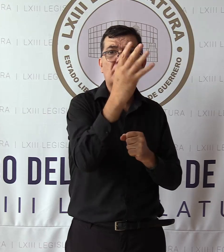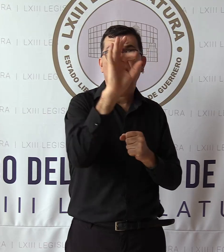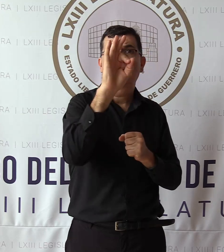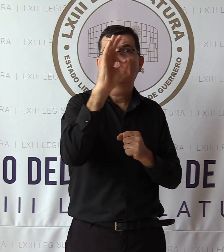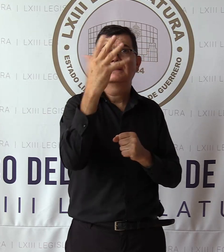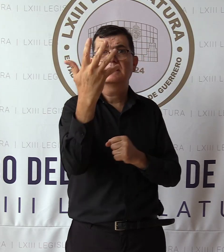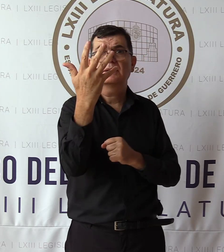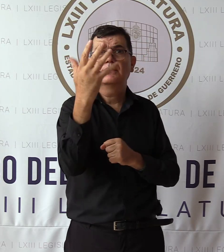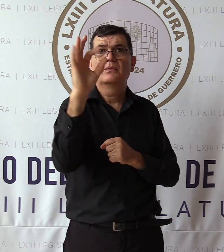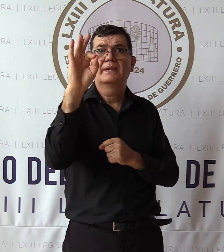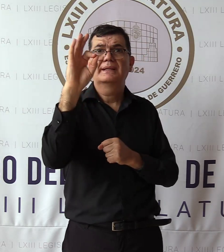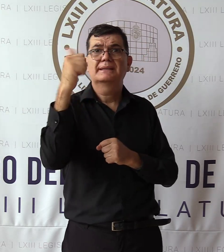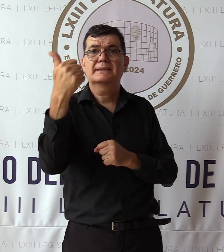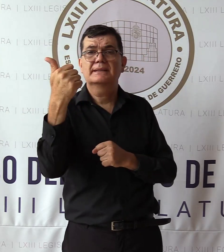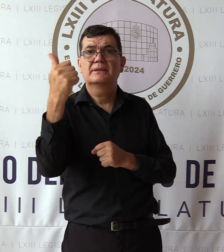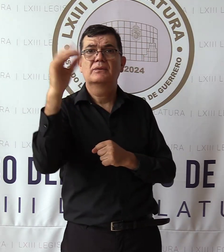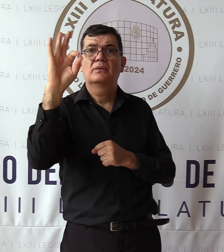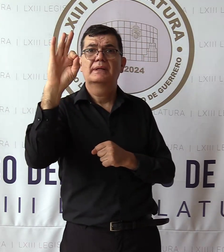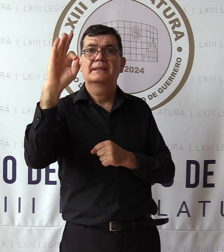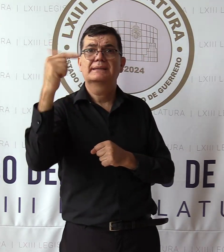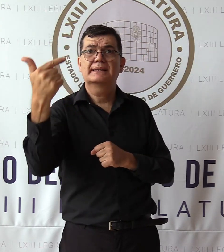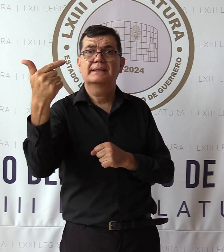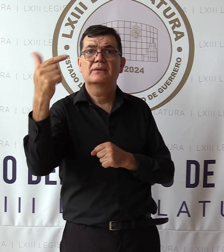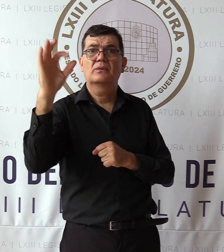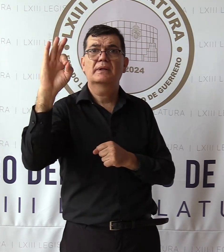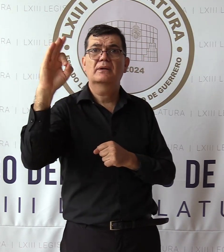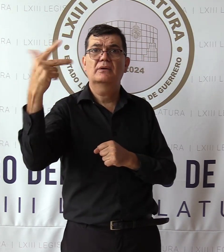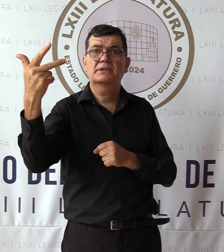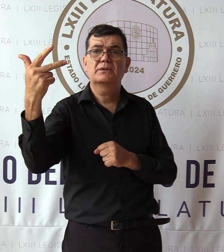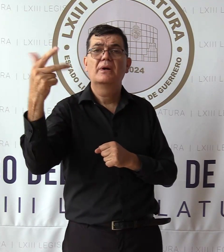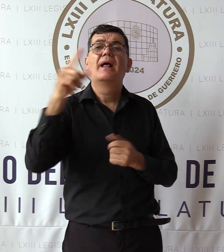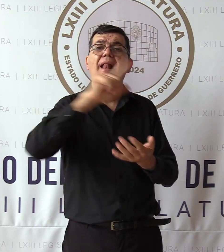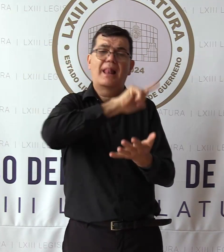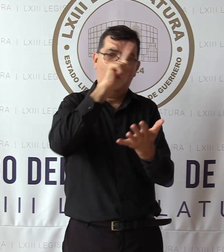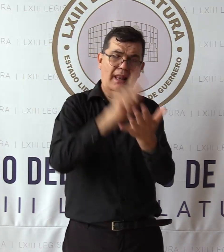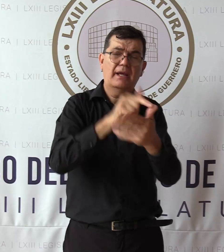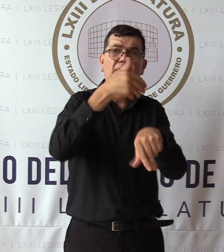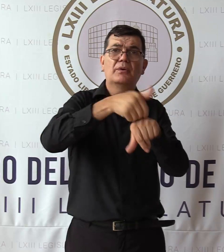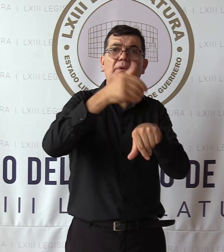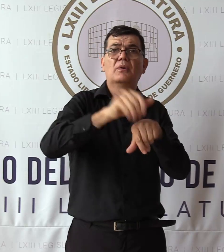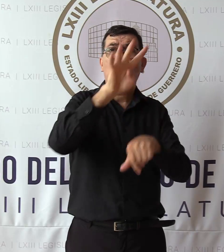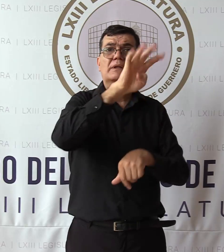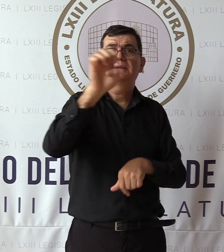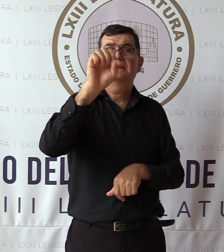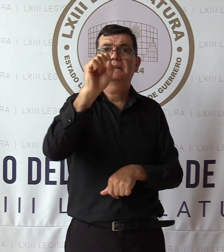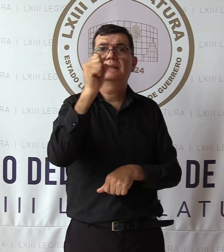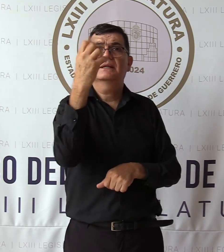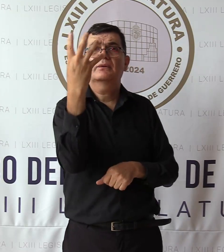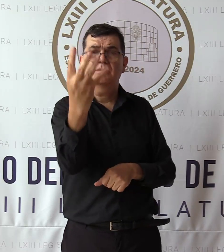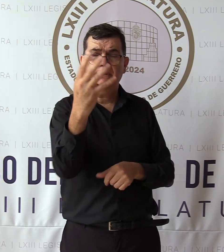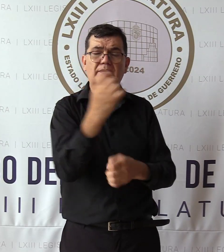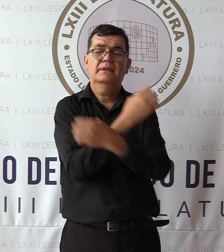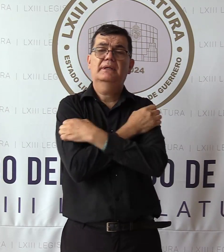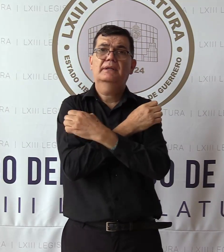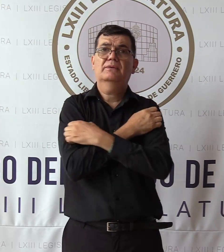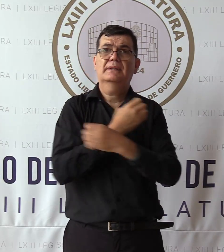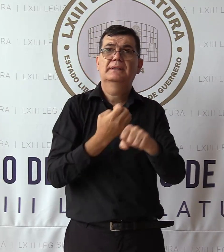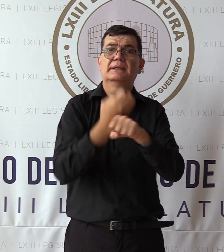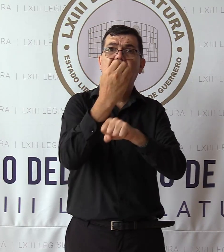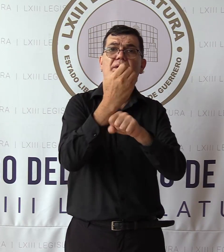45, 46, 47 y 48 a la Ley número 464 de Educación del Estado Libre y Soberano